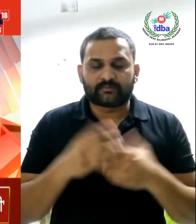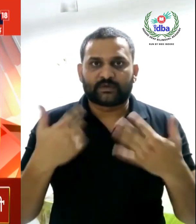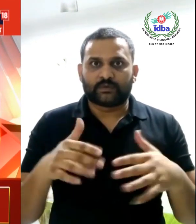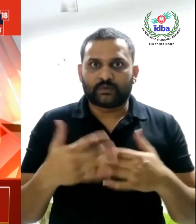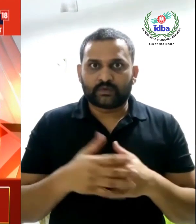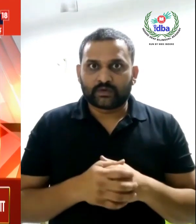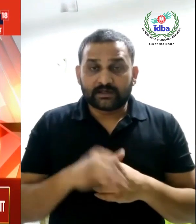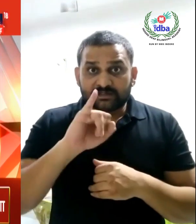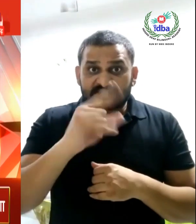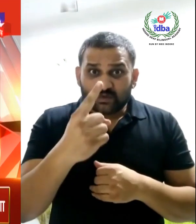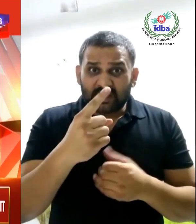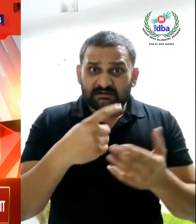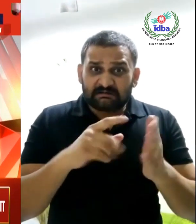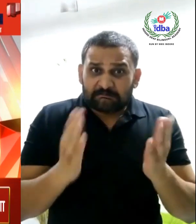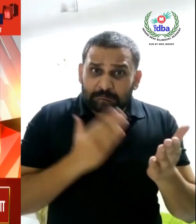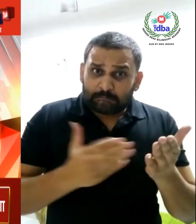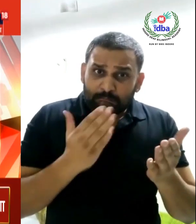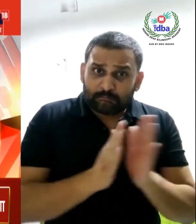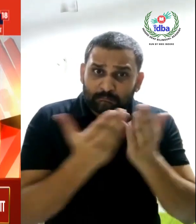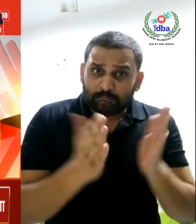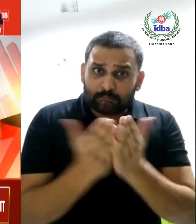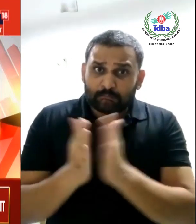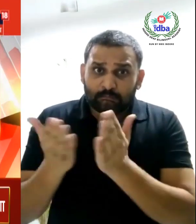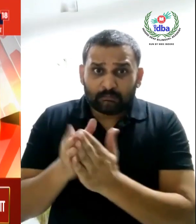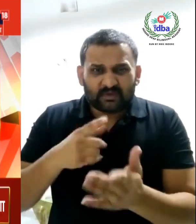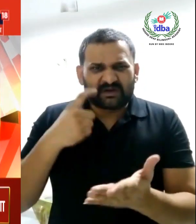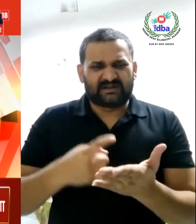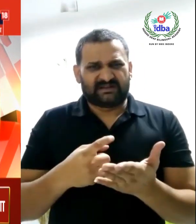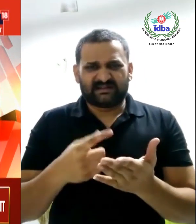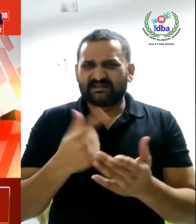सोचता था कि 61 रजिस्टर रखने का औचित्य क्या है।